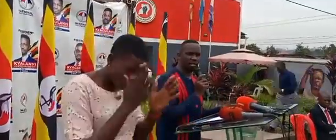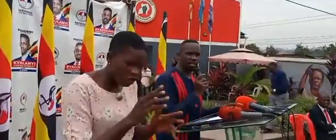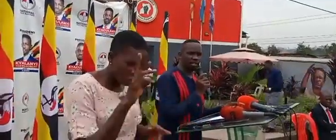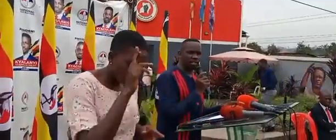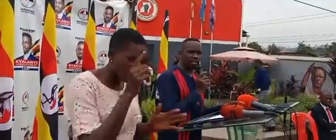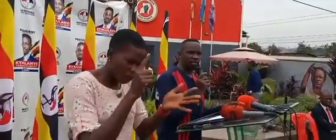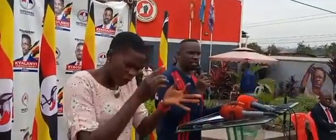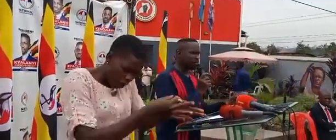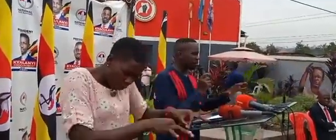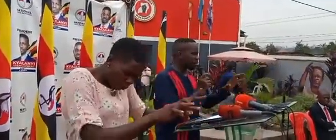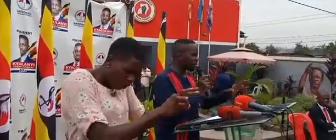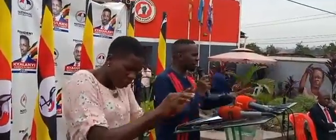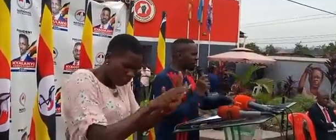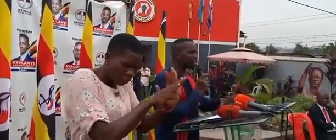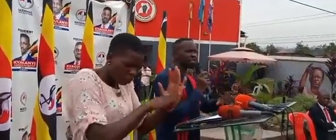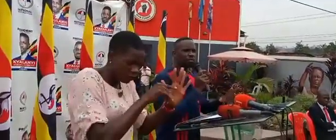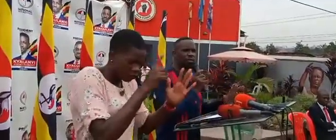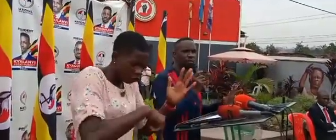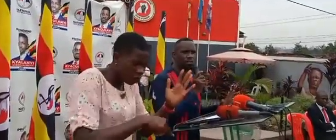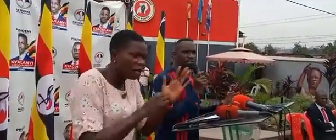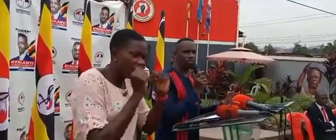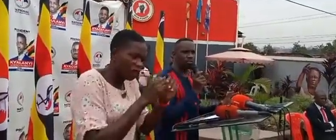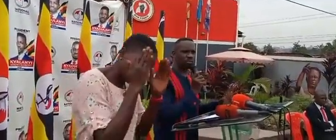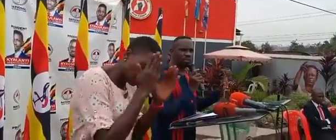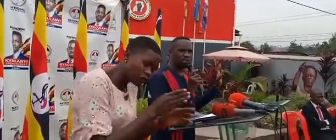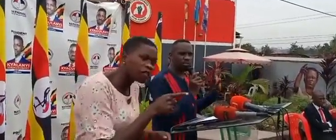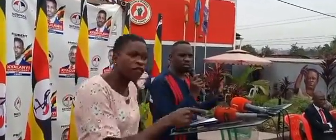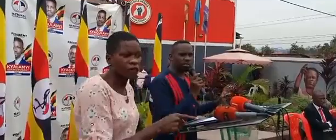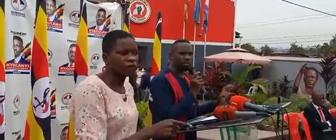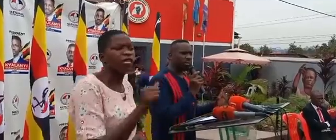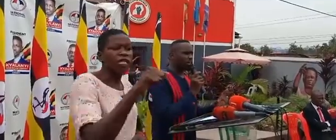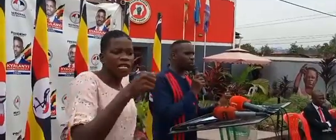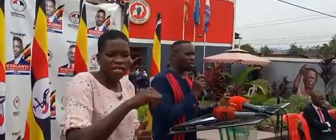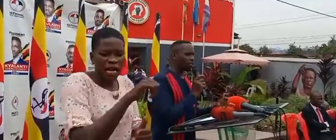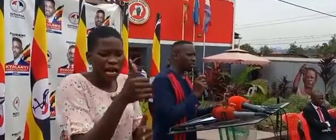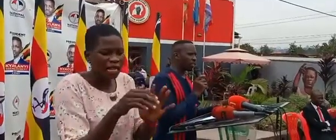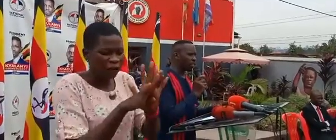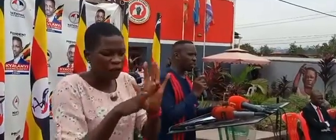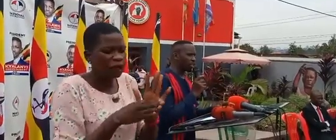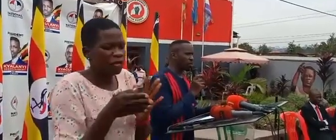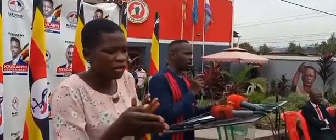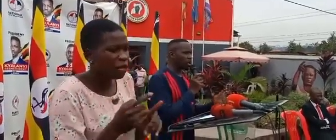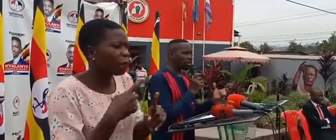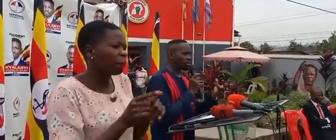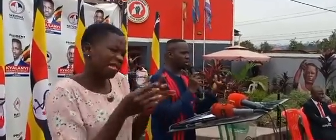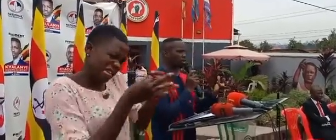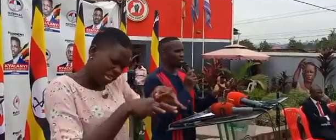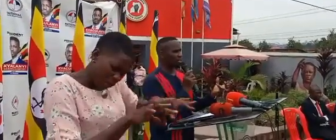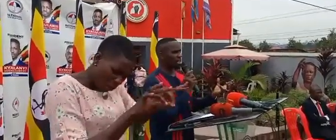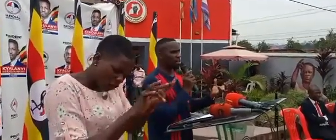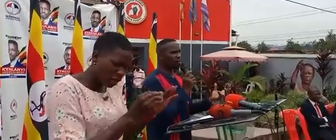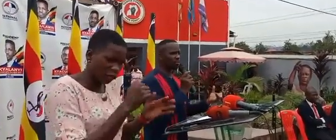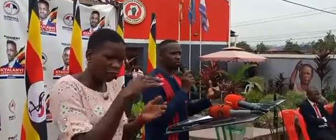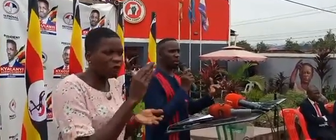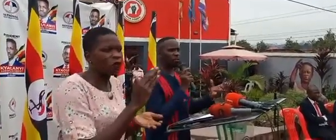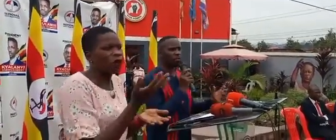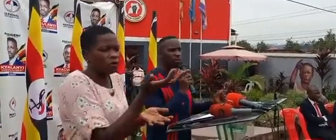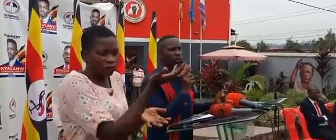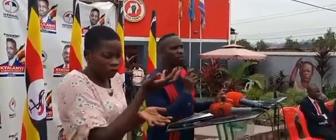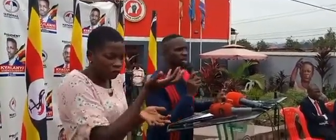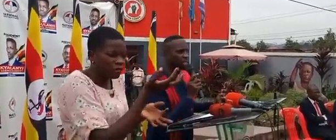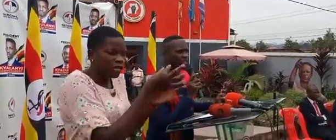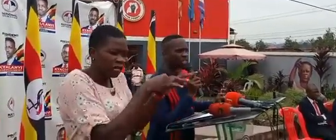mbabuulidde. The petition Z, you know, petition Z, oh yes. Wizidi, nainga wibagambe nti, ezisinga bozi